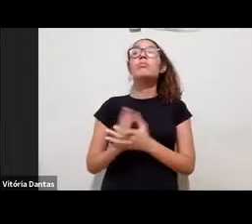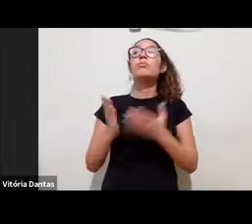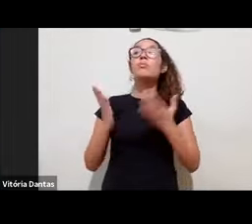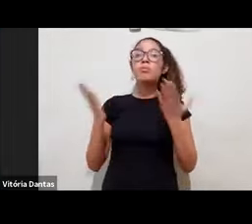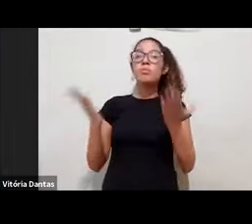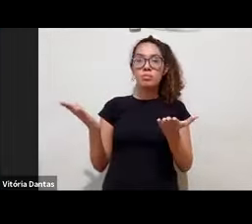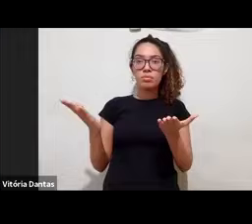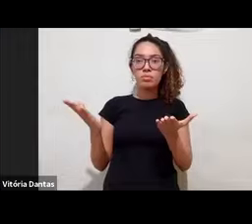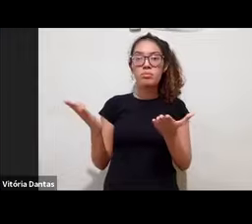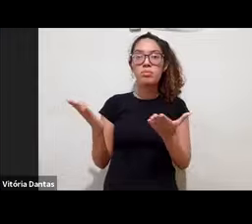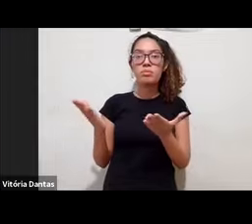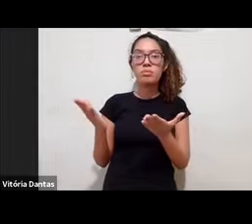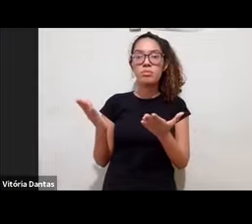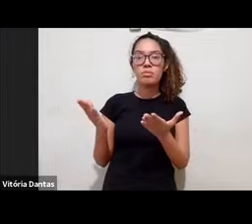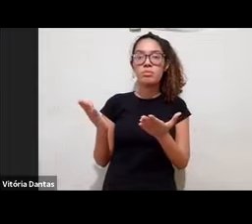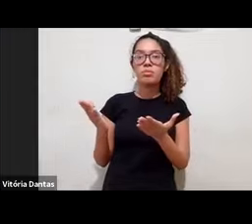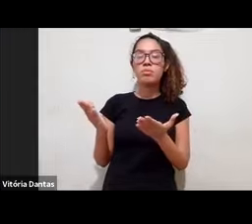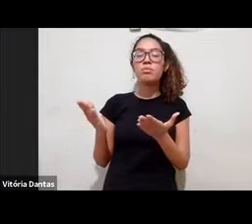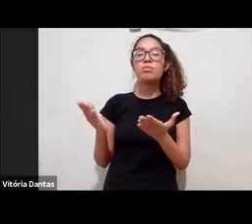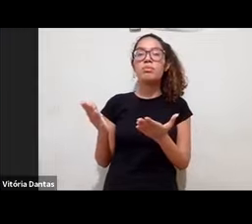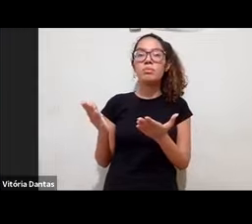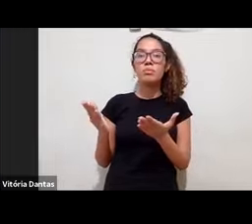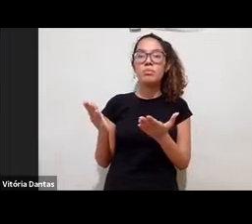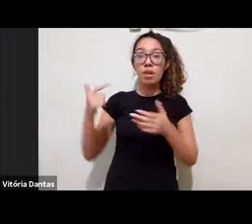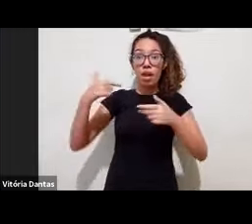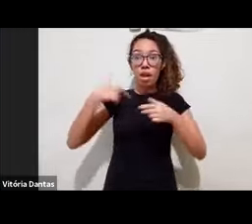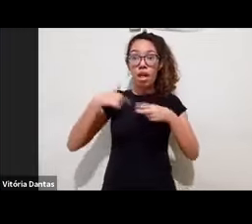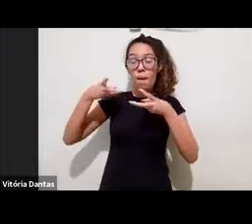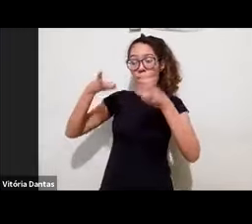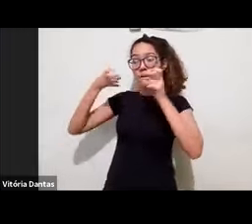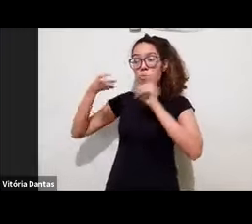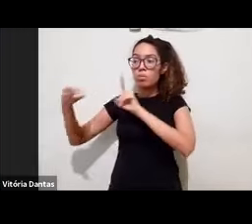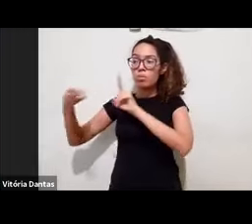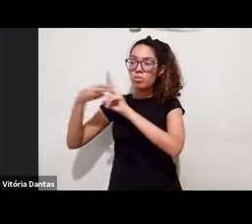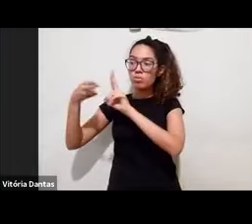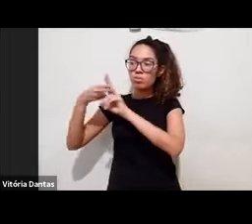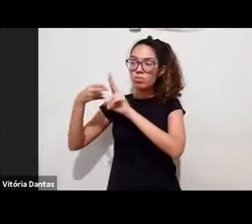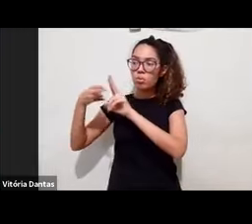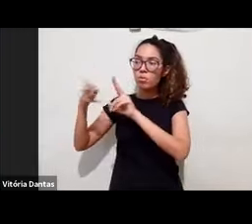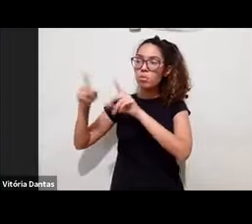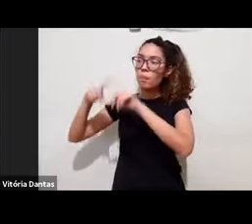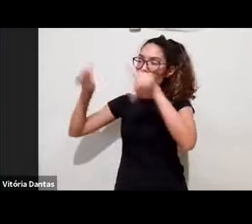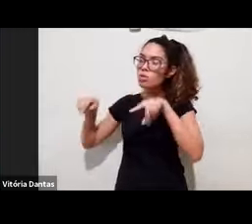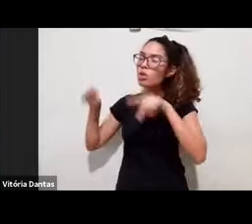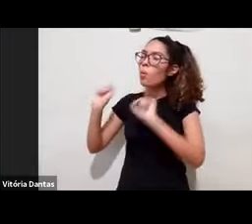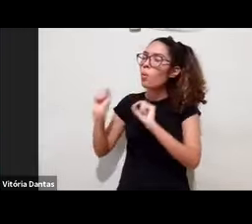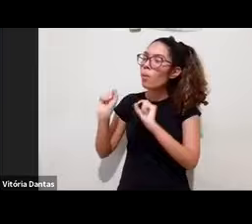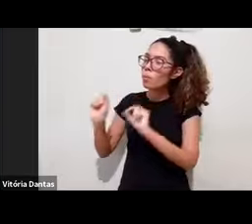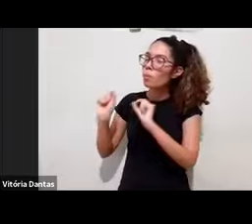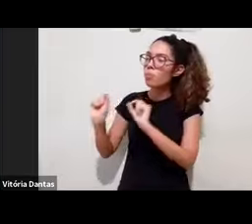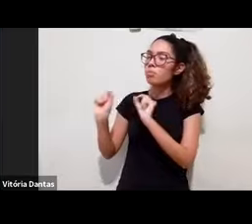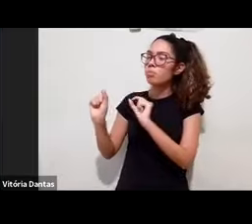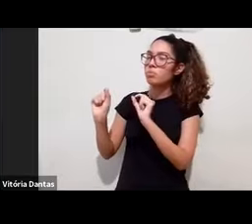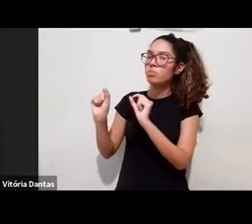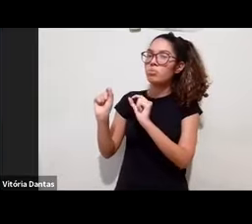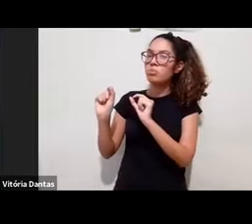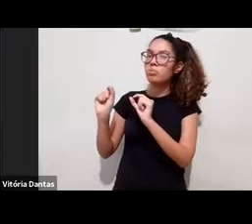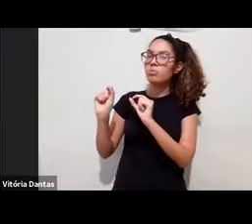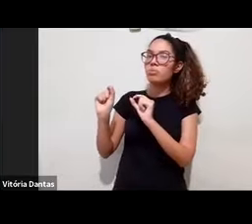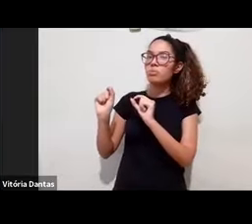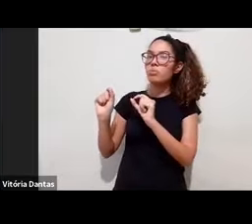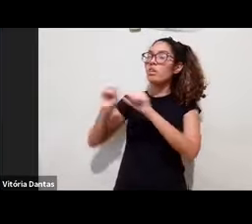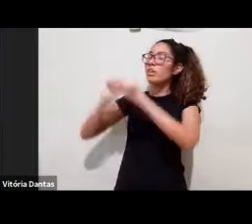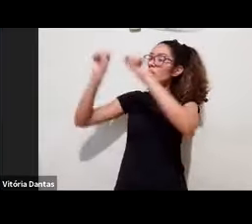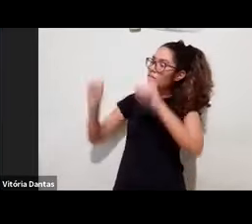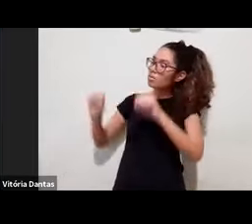SUS, o meu olhar para o SUS é sempre nessa perspectiva de olhar o Sistema Único de Saúde, a